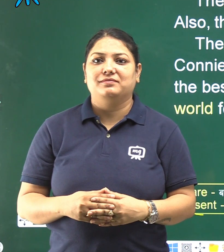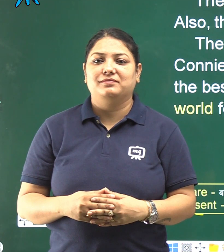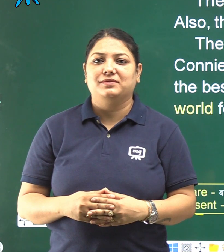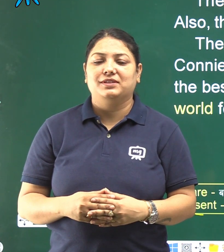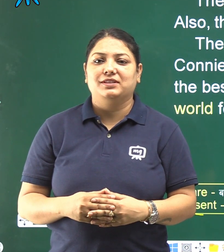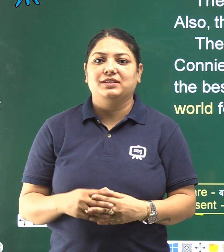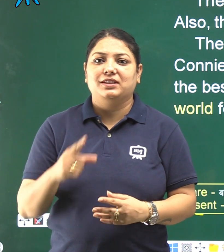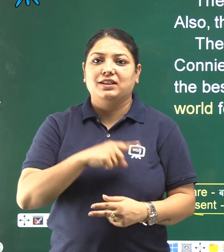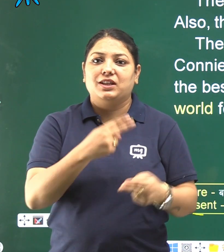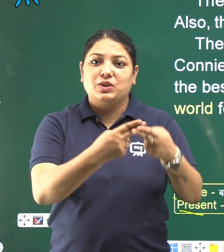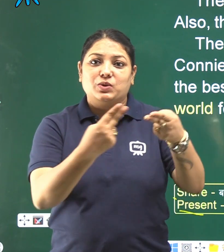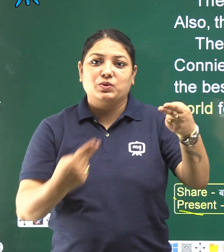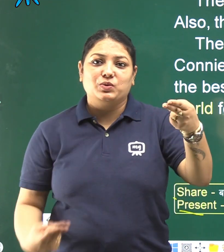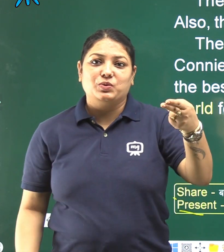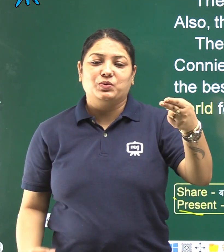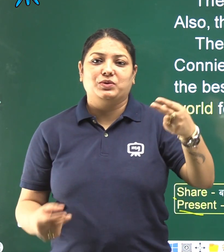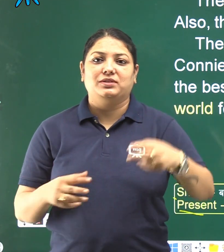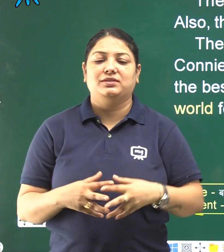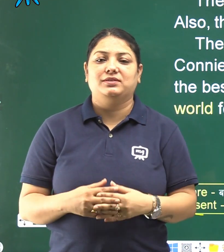यह स्टोरी